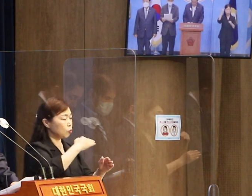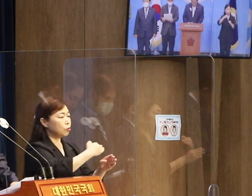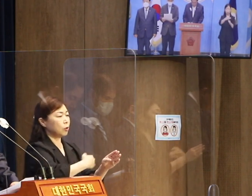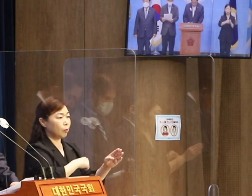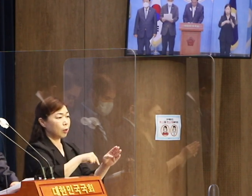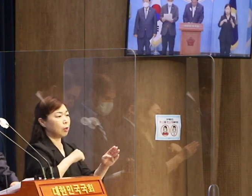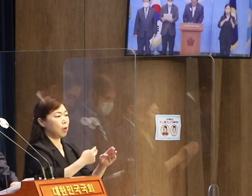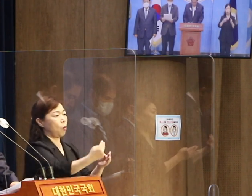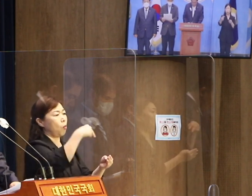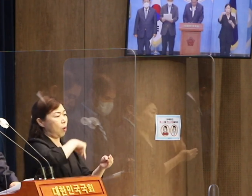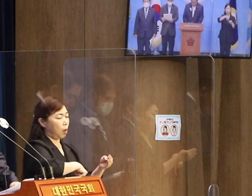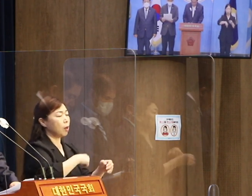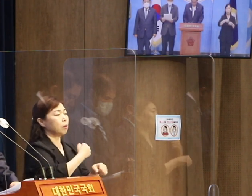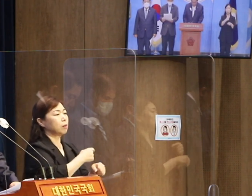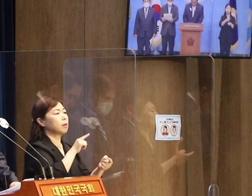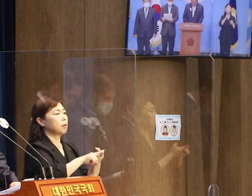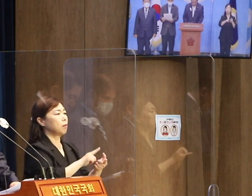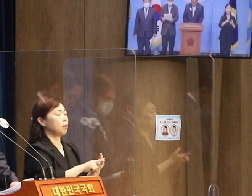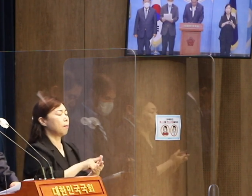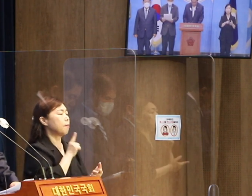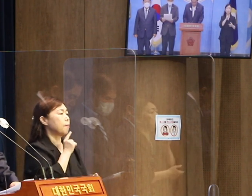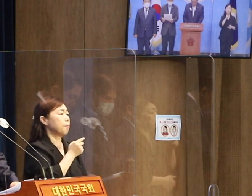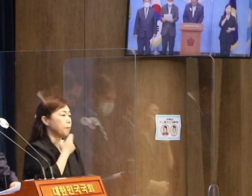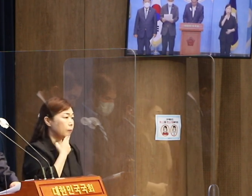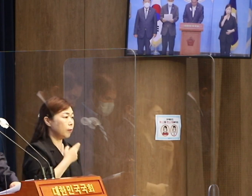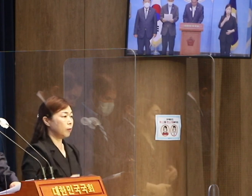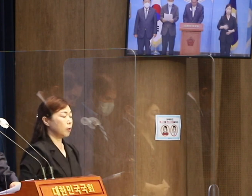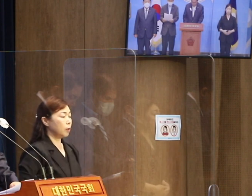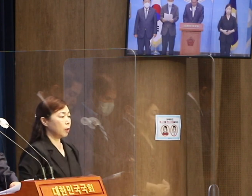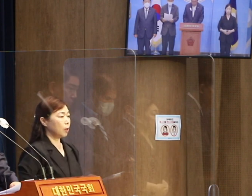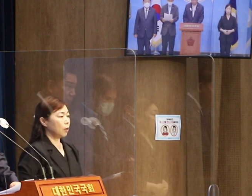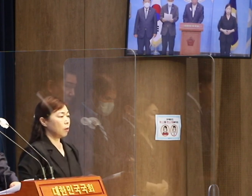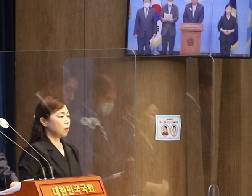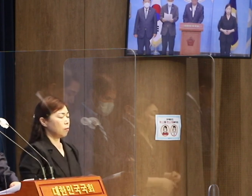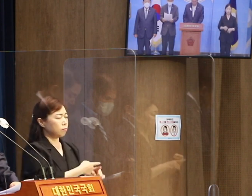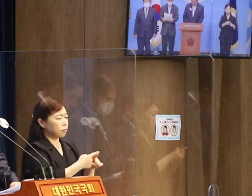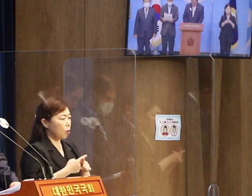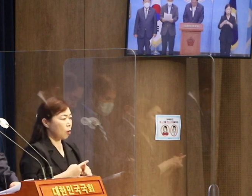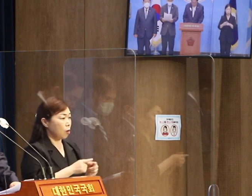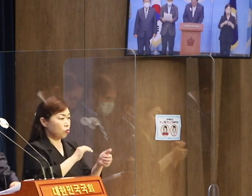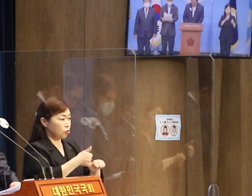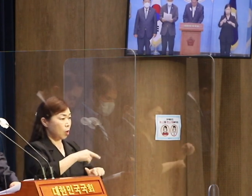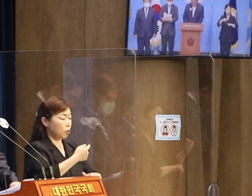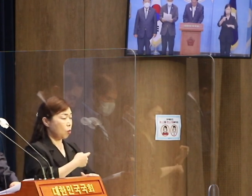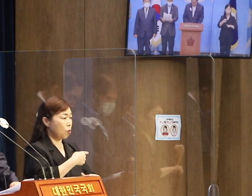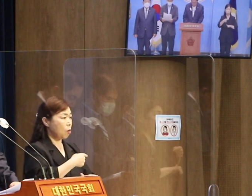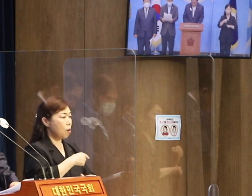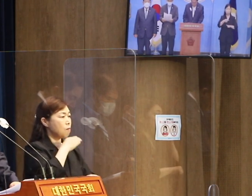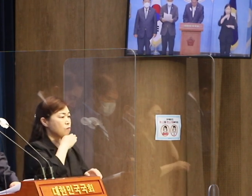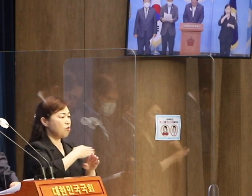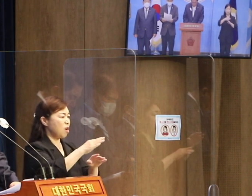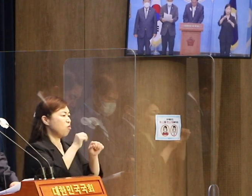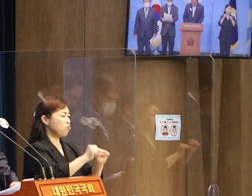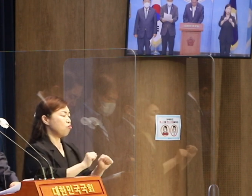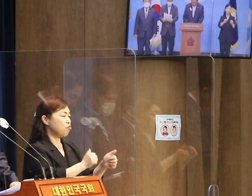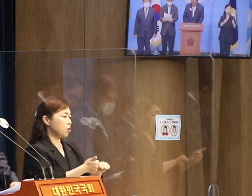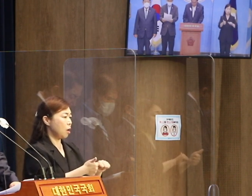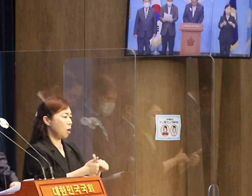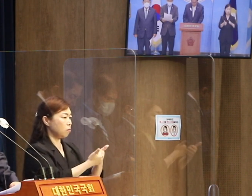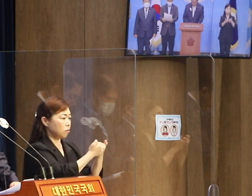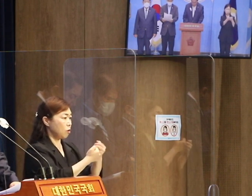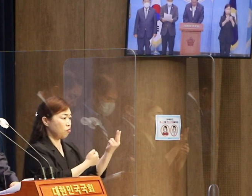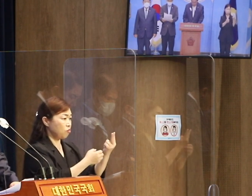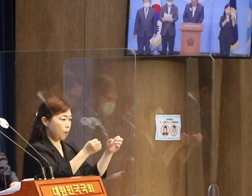않았습니다. 이들이 일단 돌아가자 죽더라도 조국 북한입니다. 조국에서 죽자라고 모의한